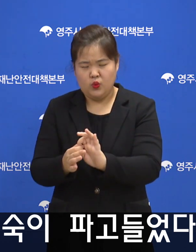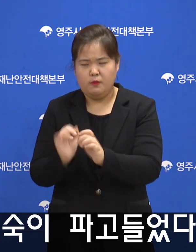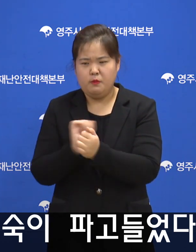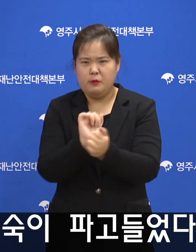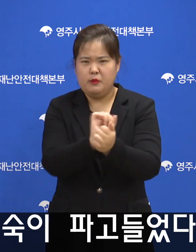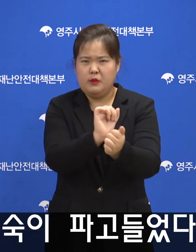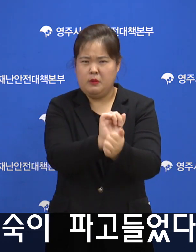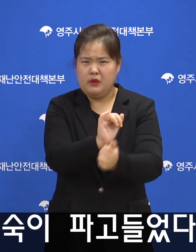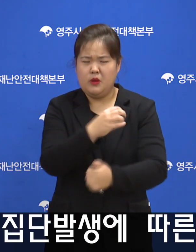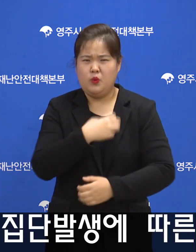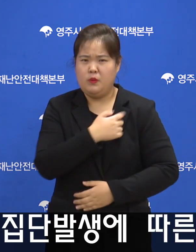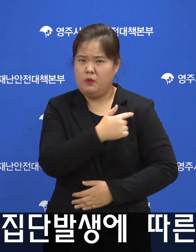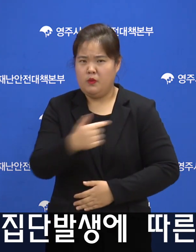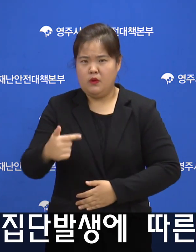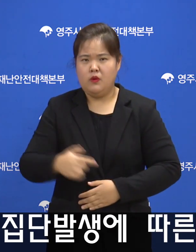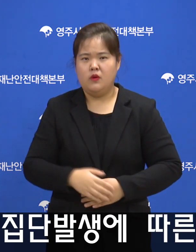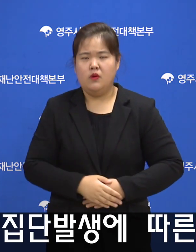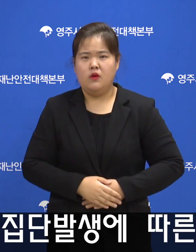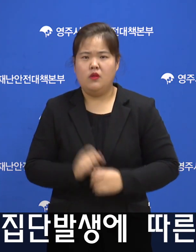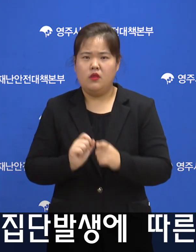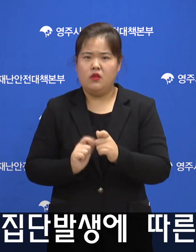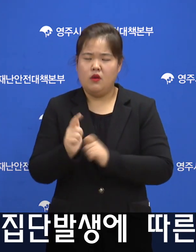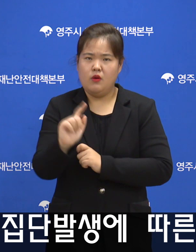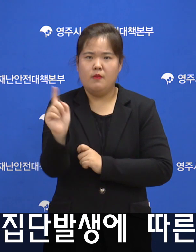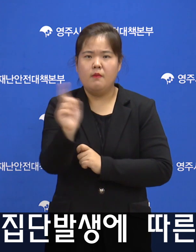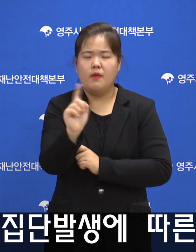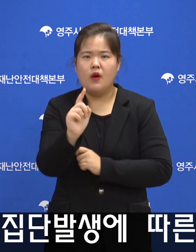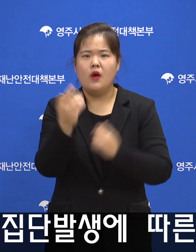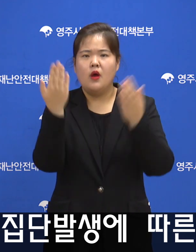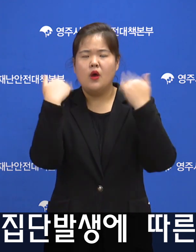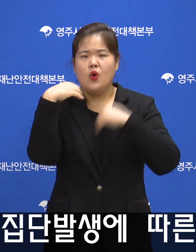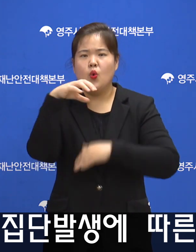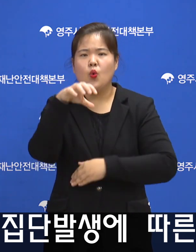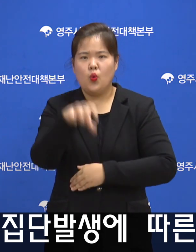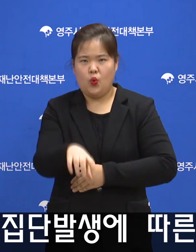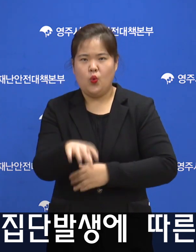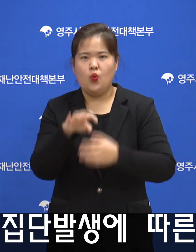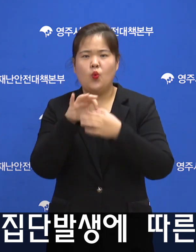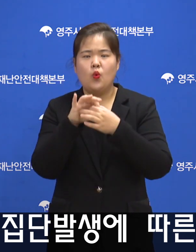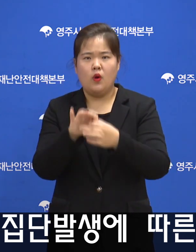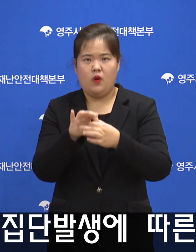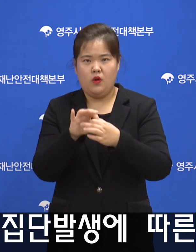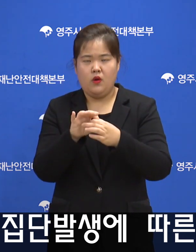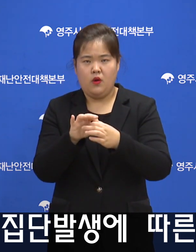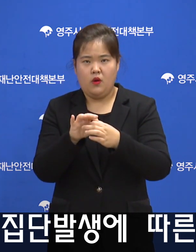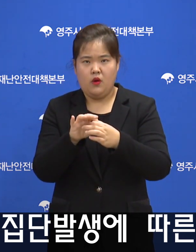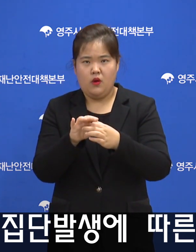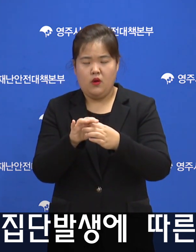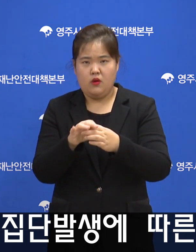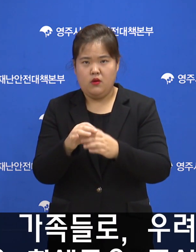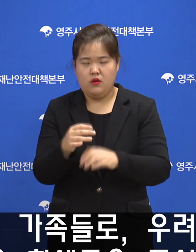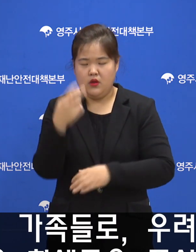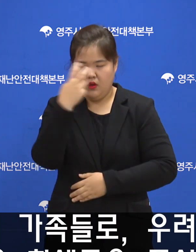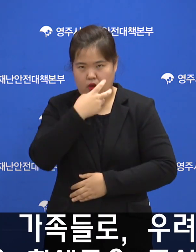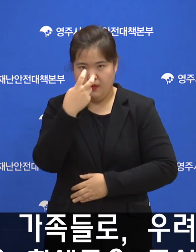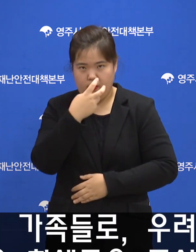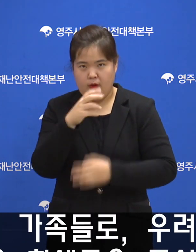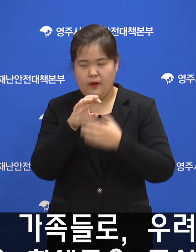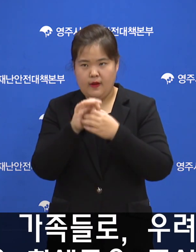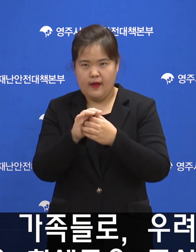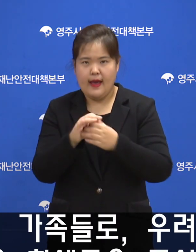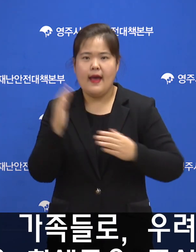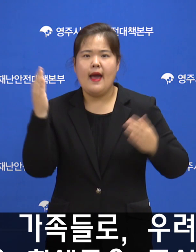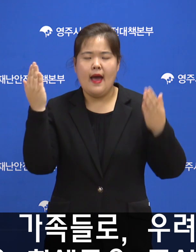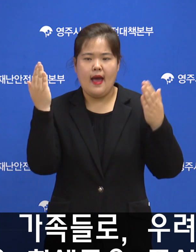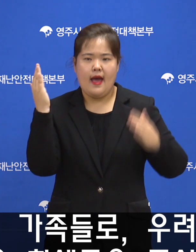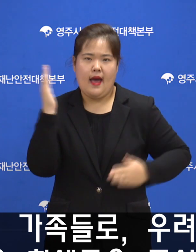있습니다. 대부분의 확진자는 학교 집단 발생에 따른 전수검사를 통해 확진을 받은